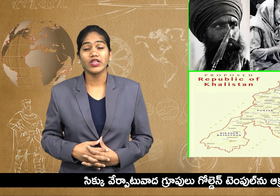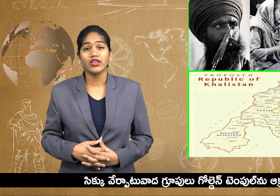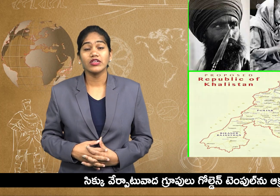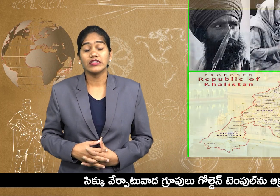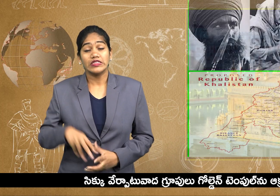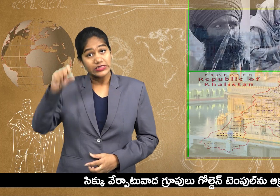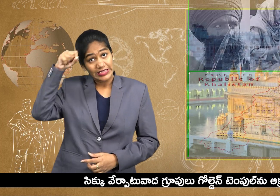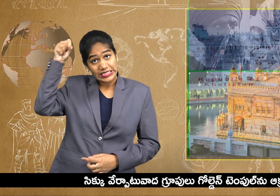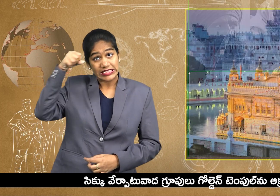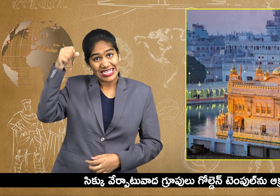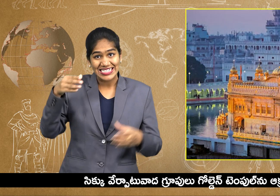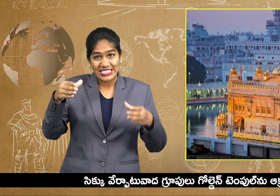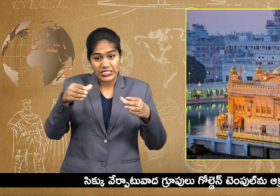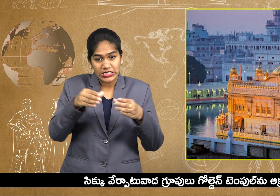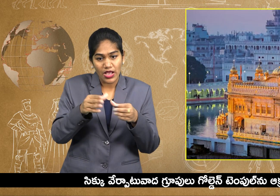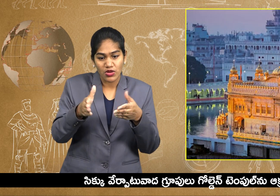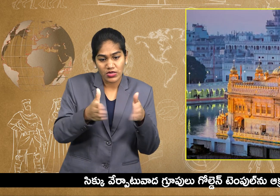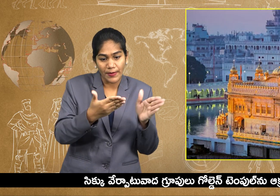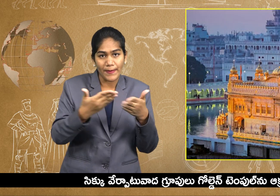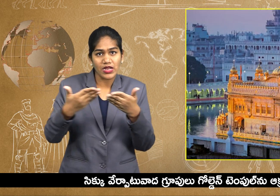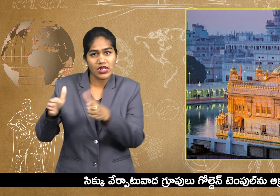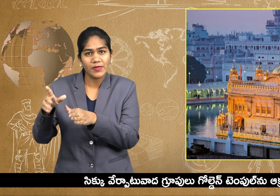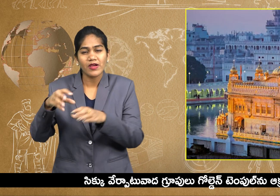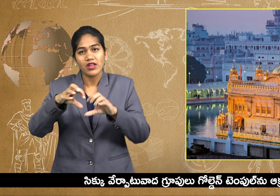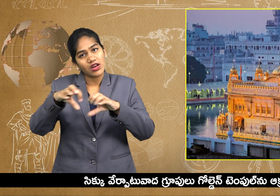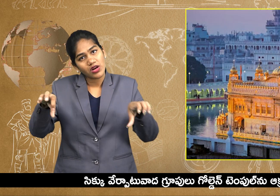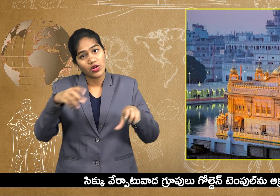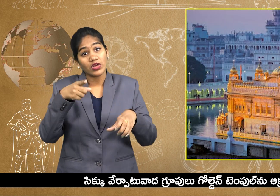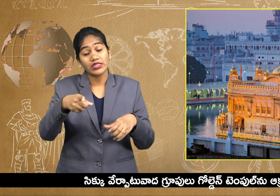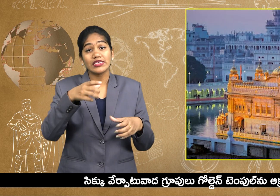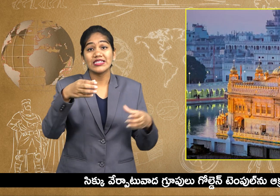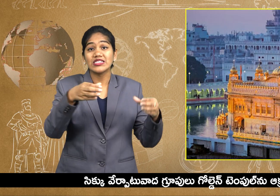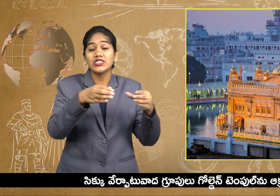సిక్కు వేర్పాటువాద గ్రూపులు గోల్డెన్ టెంపుల్ను ఆక్రమించాయి.